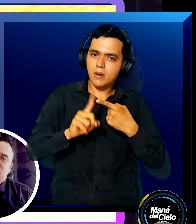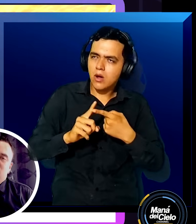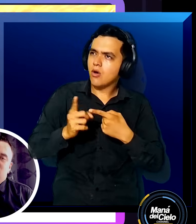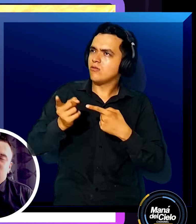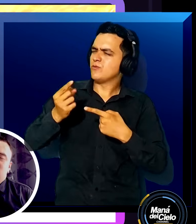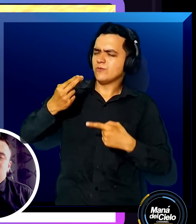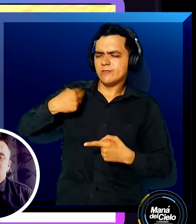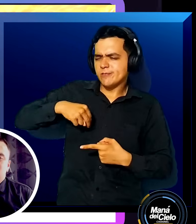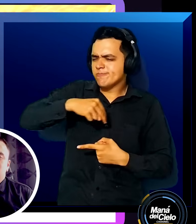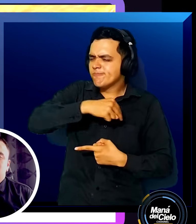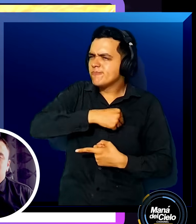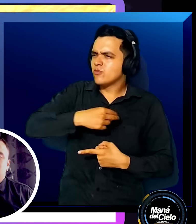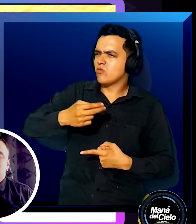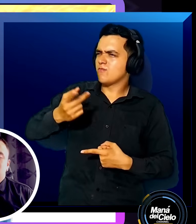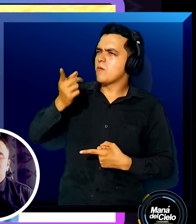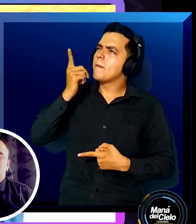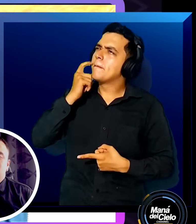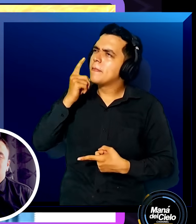Las aves del campo,